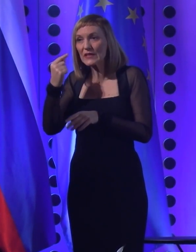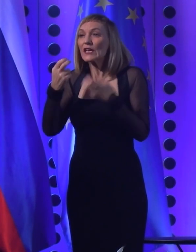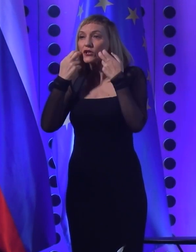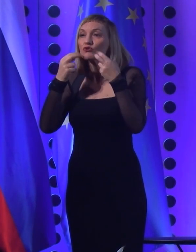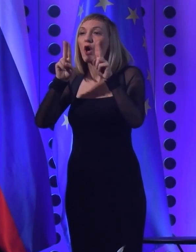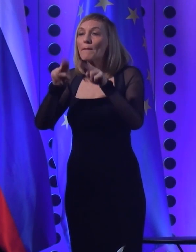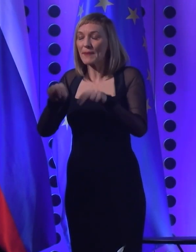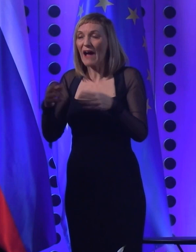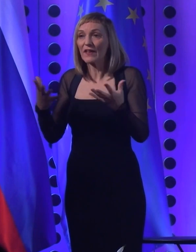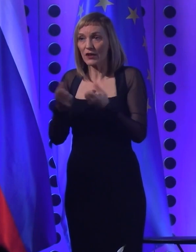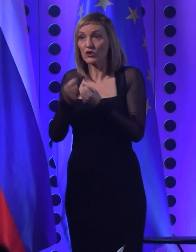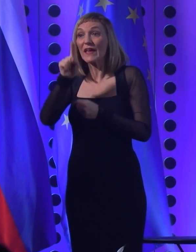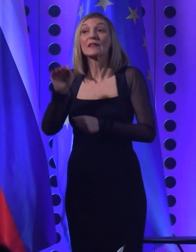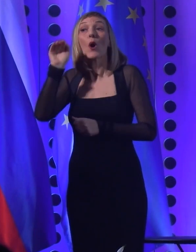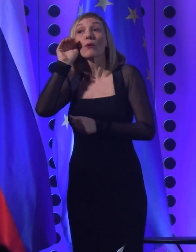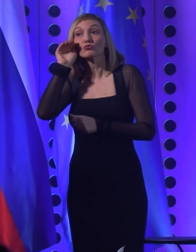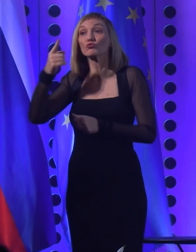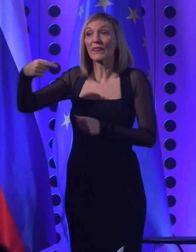tem prisluhniti.